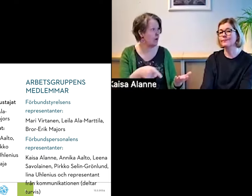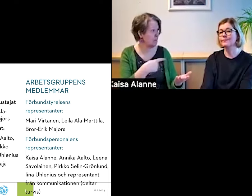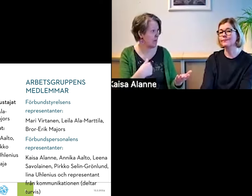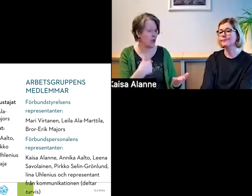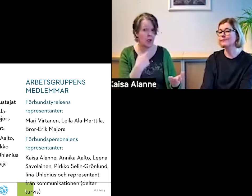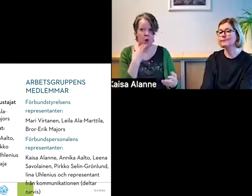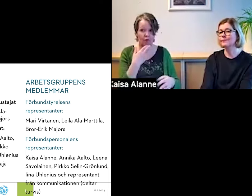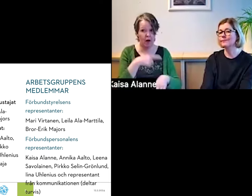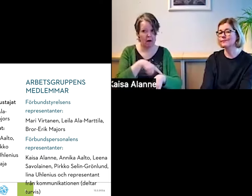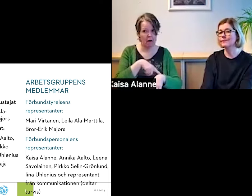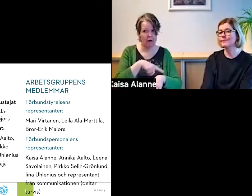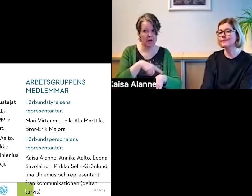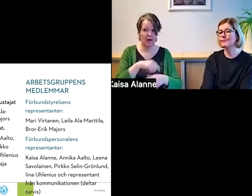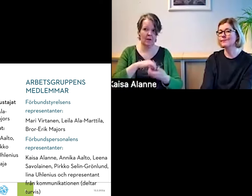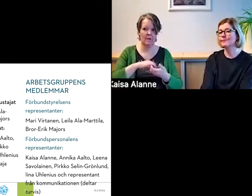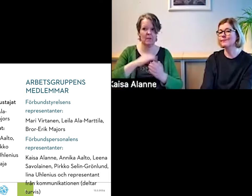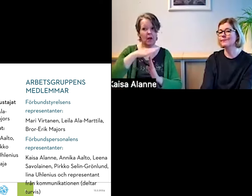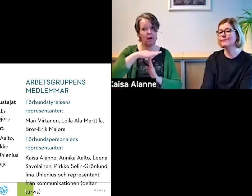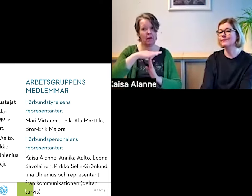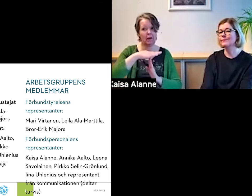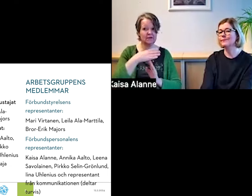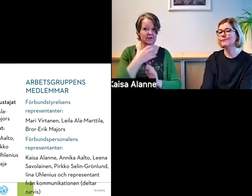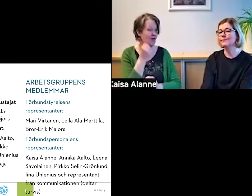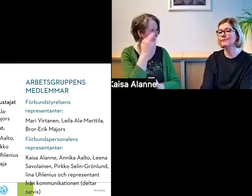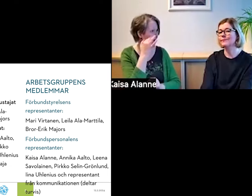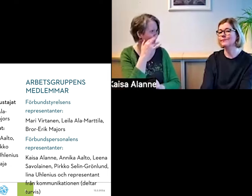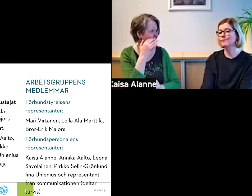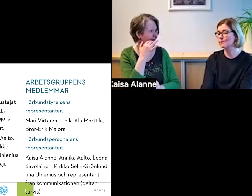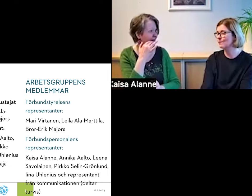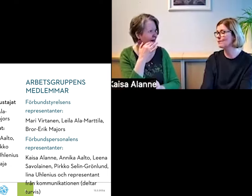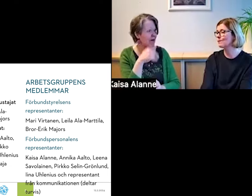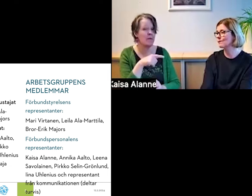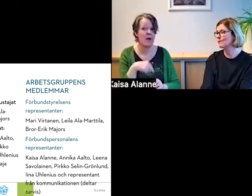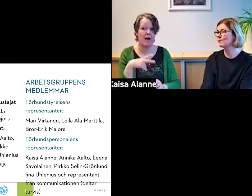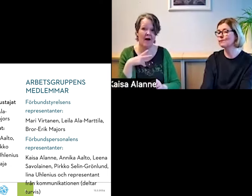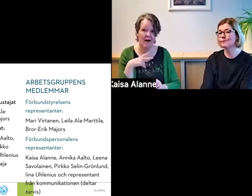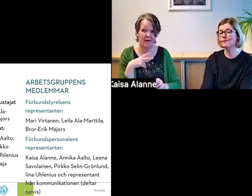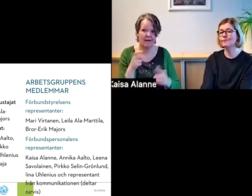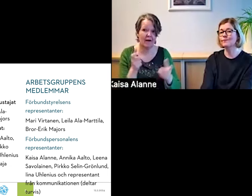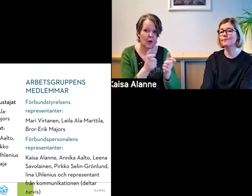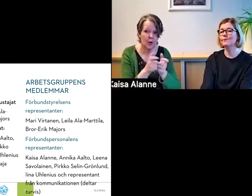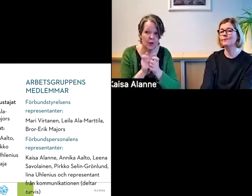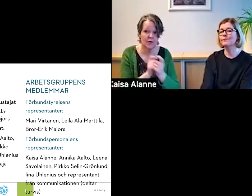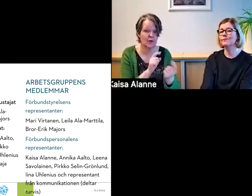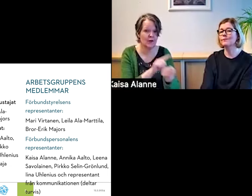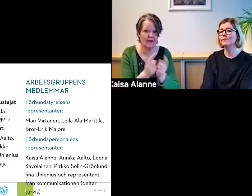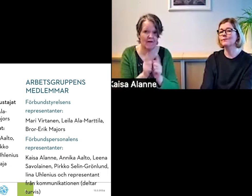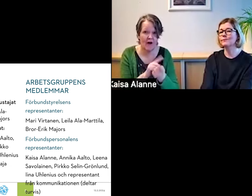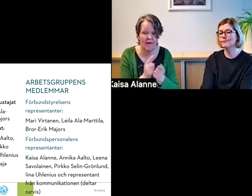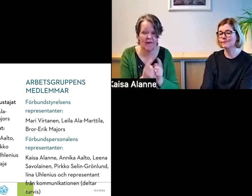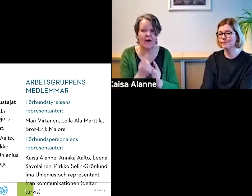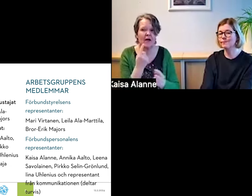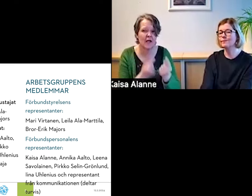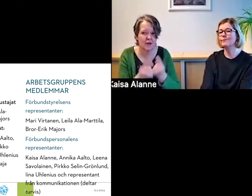toimeenpanoon nytten rahoja. Ja me ajattelimme, että nyt on hyvä aika, että mehän voidaan ottaa itse asiassa aikalisä tässä, kun me odotellaan,